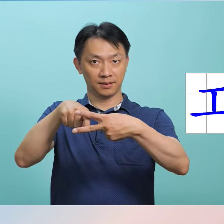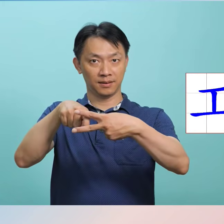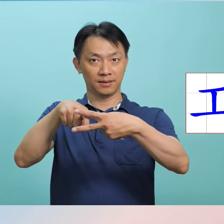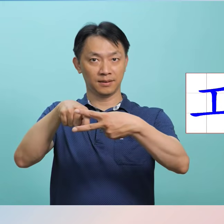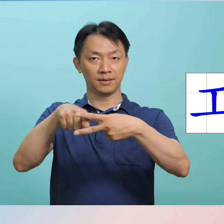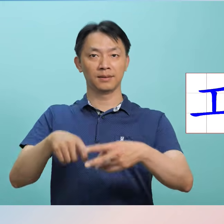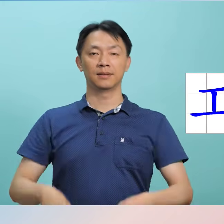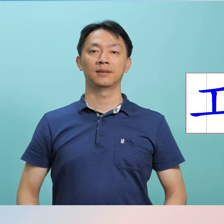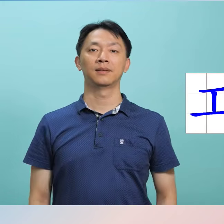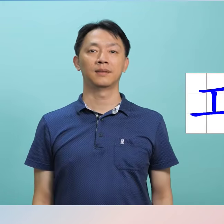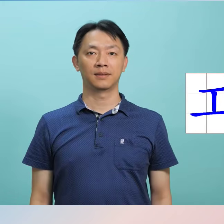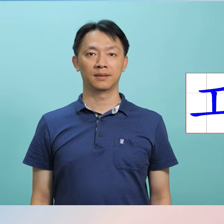沟